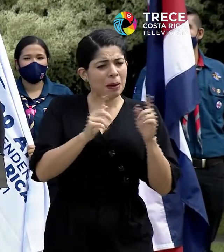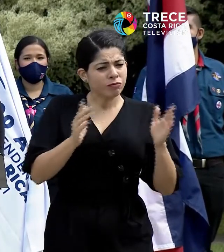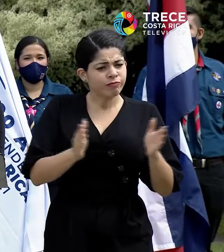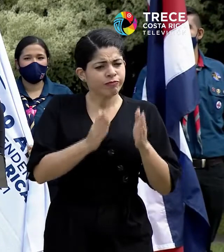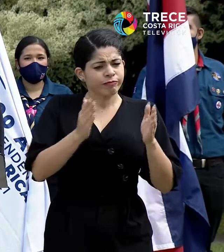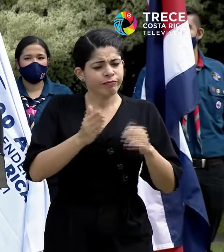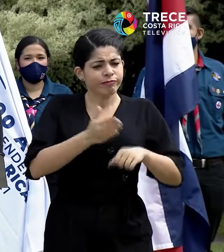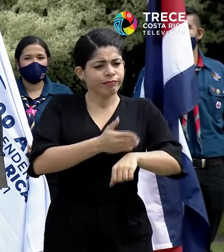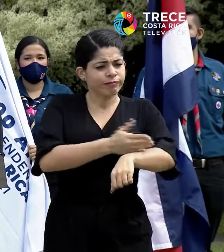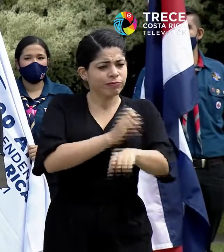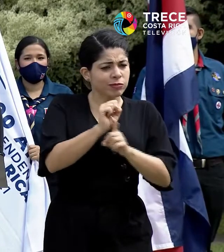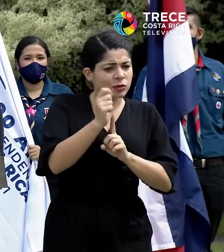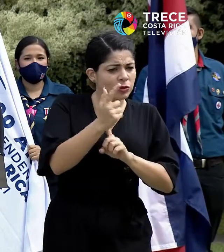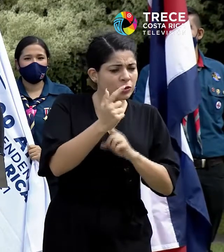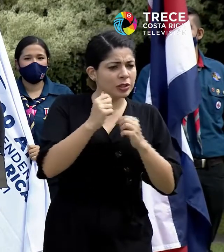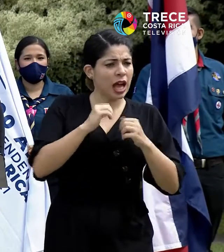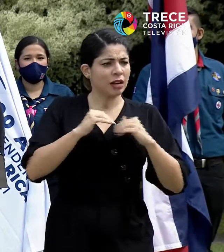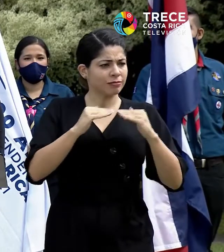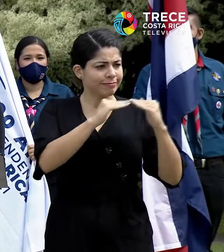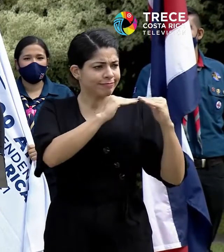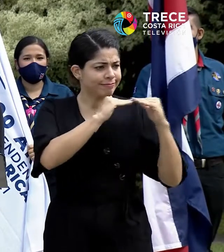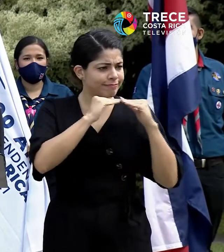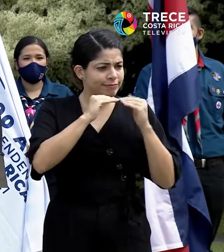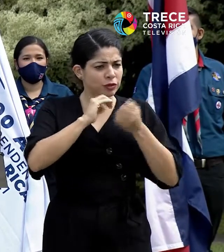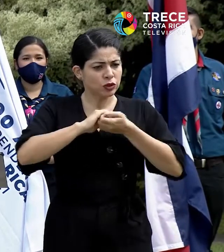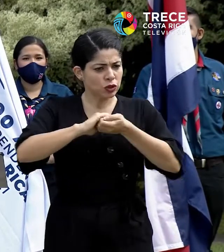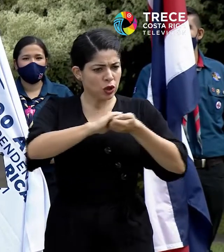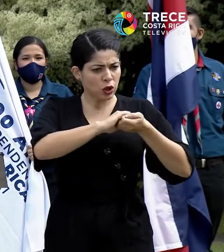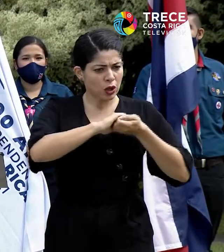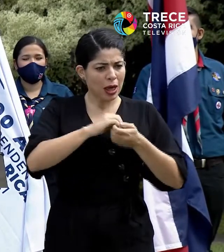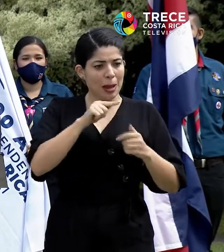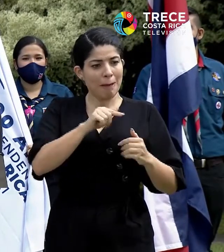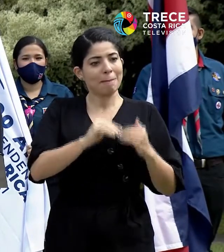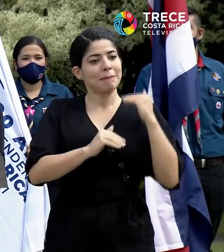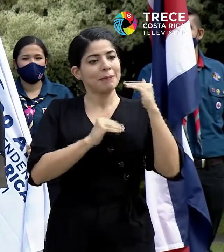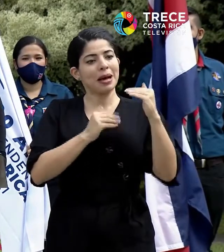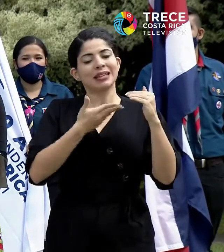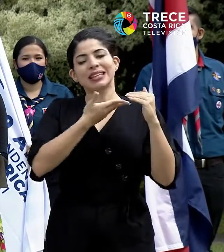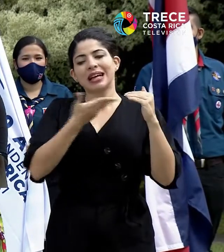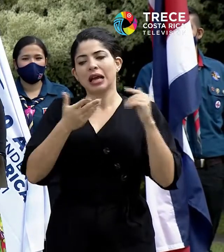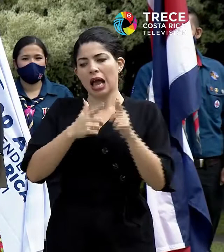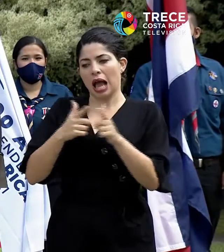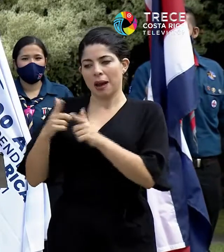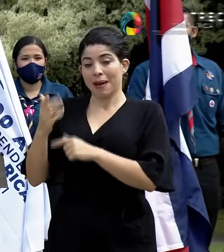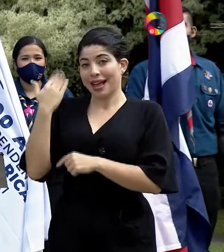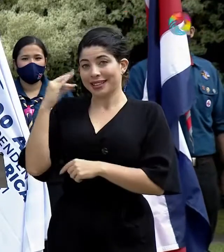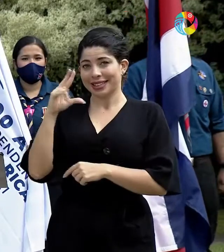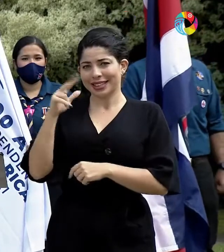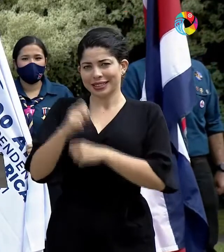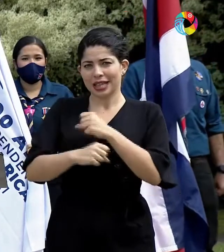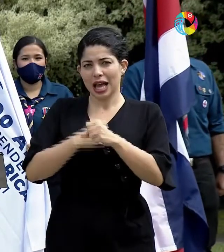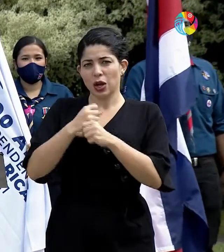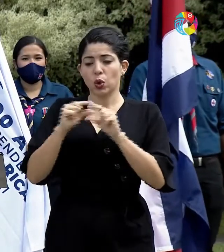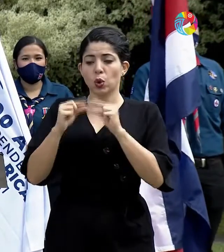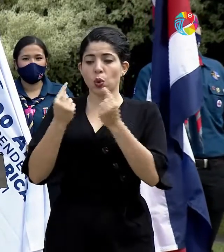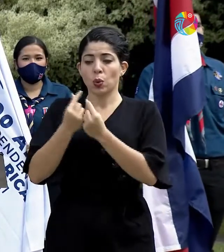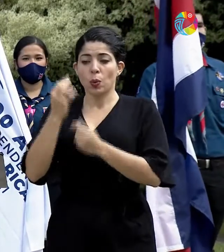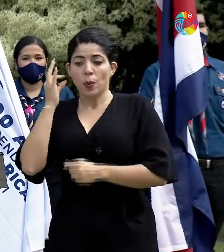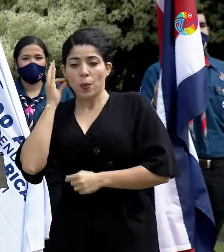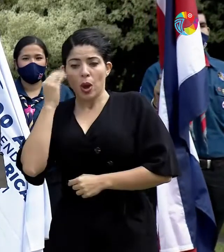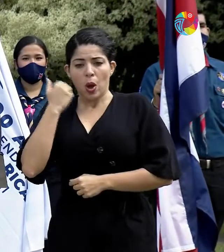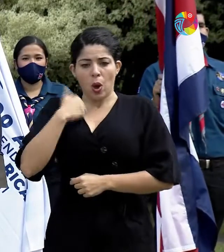progreso social equitativo y solidario sobre cualquier armamento. Hace 73 años un grupo de mujeres y